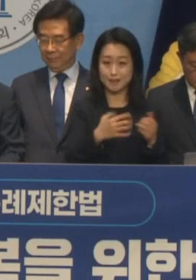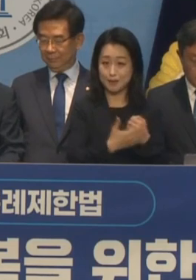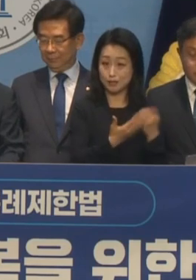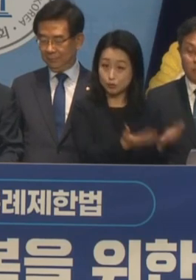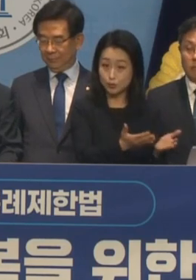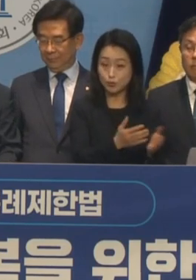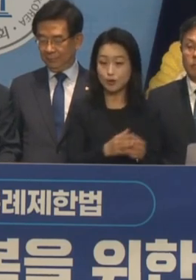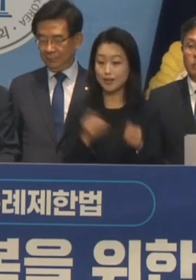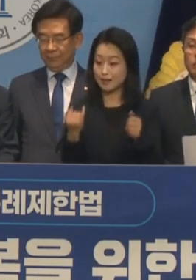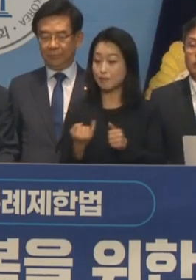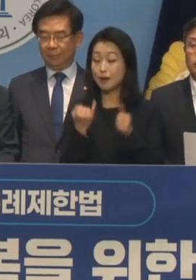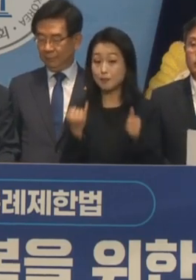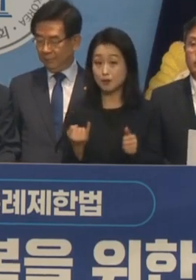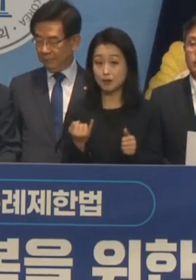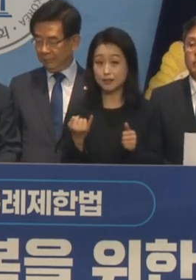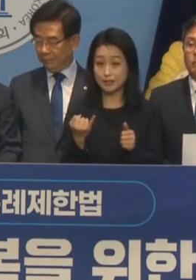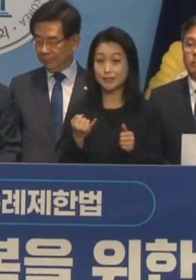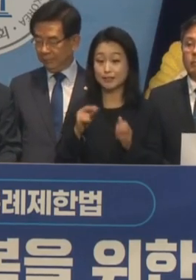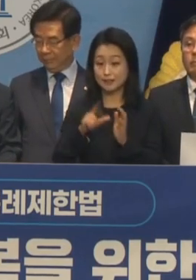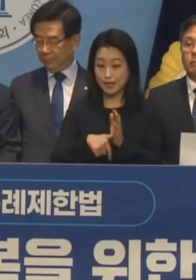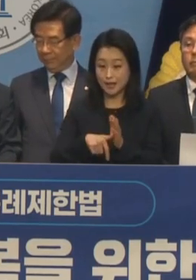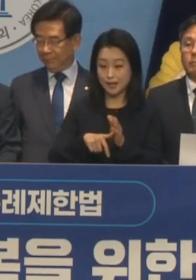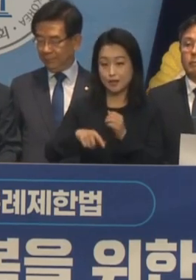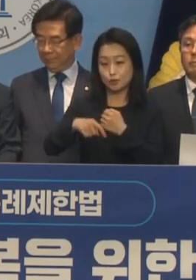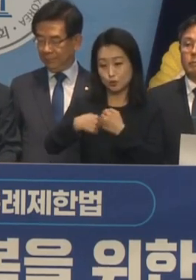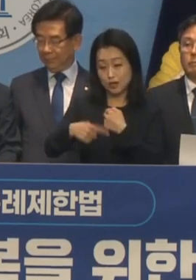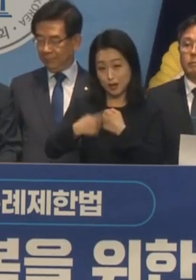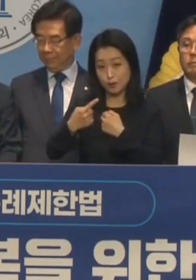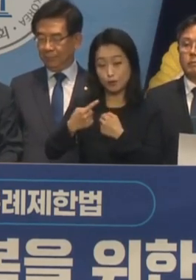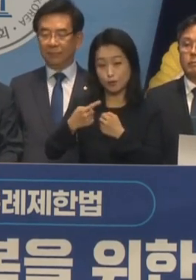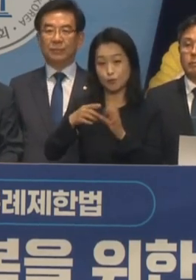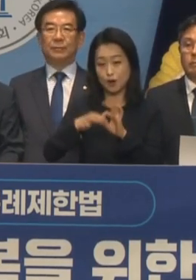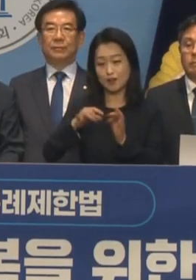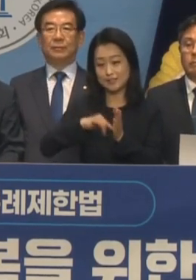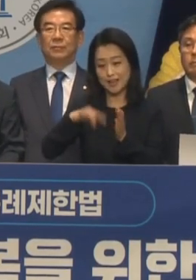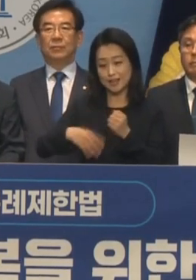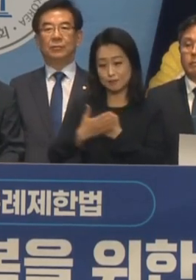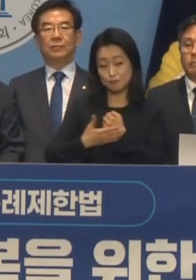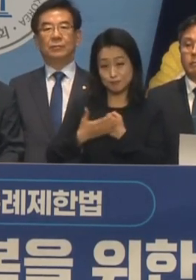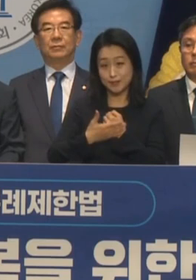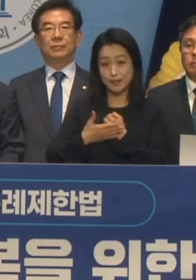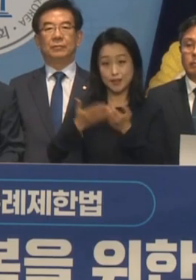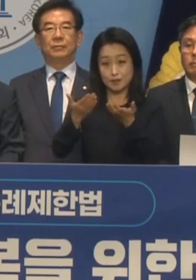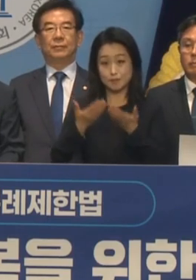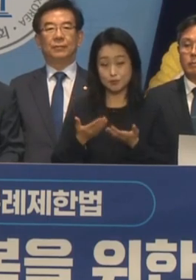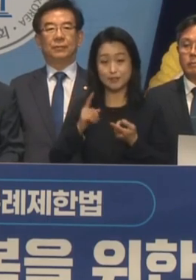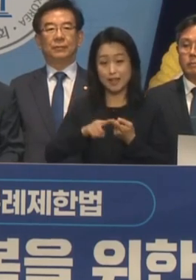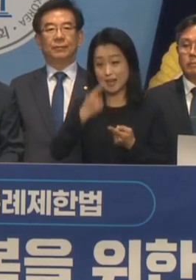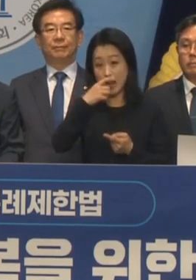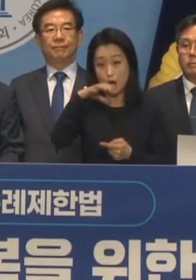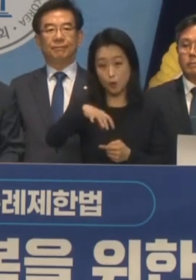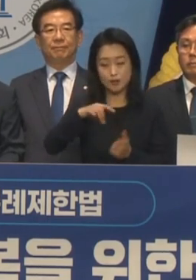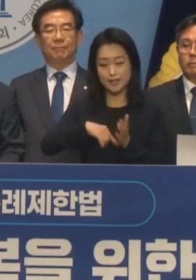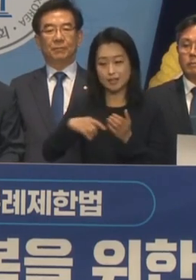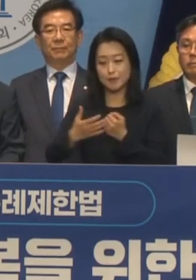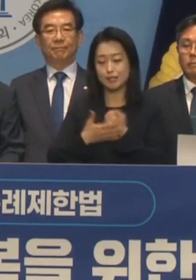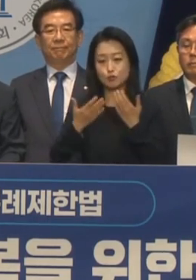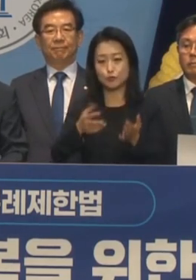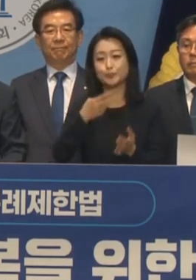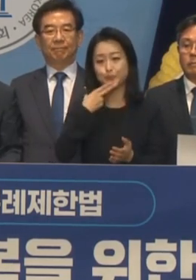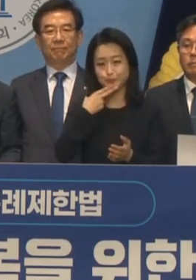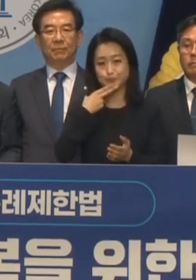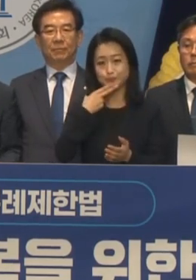사실상 맞벌이 초등학생 학부모들의 보육기능을 담당하고 있는 예체능 학원의 경우 세액공제